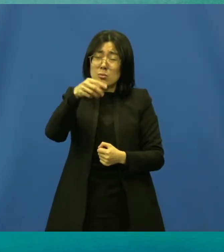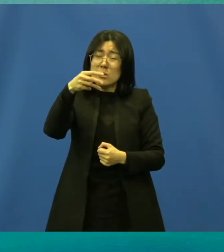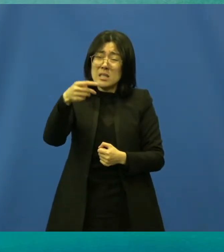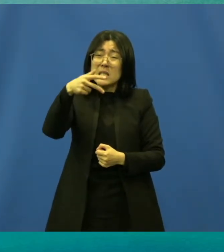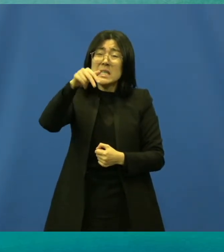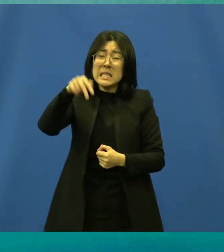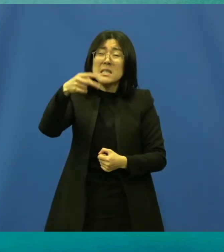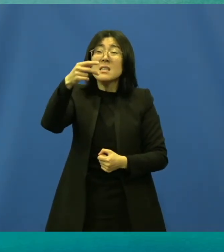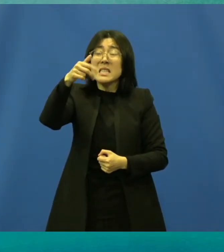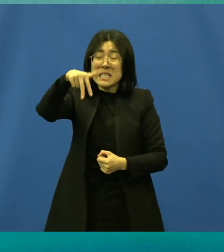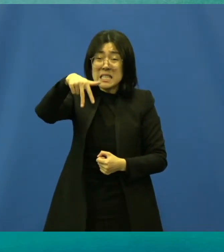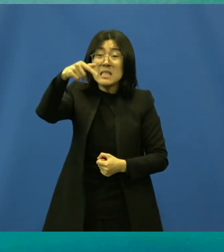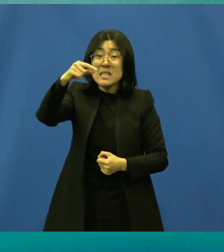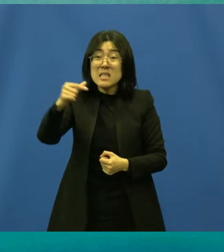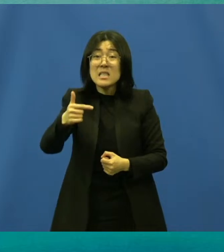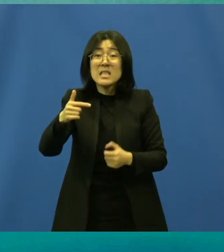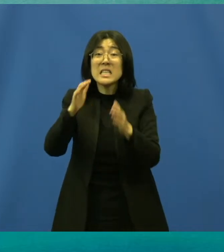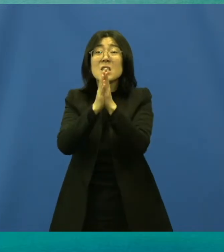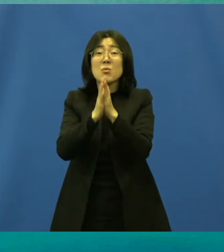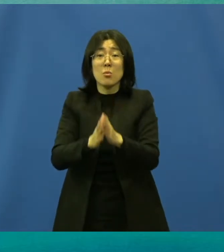기도를 언제 해보셨습니까?